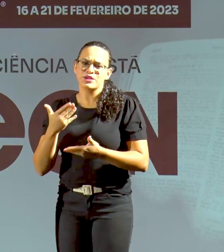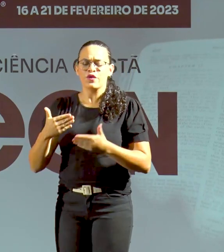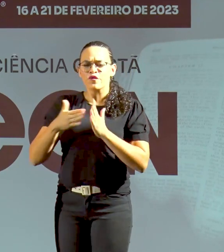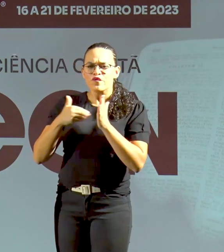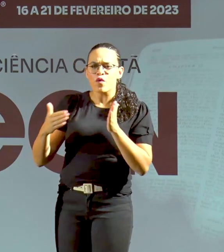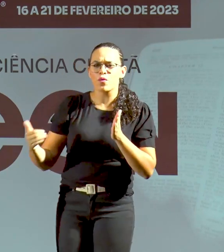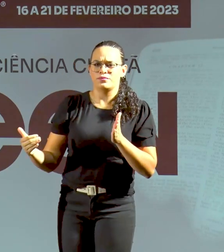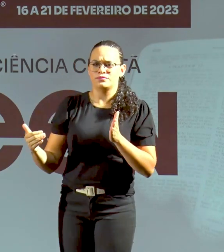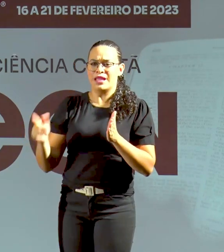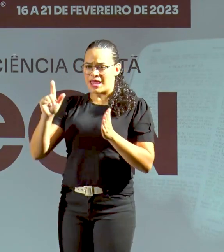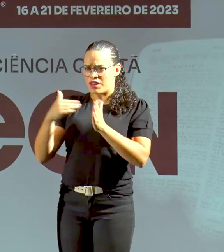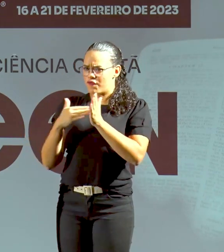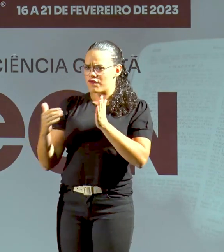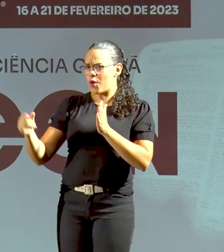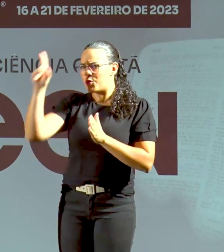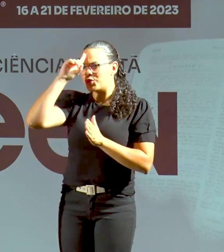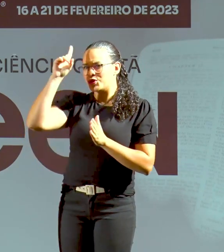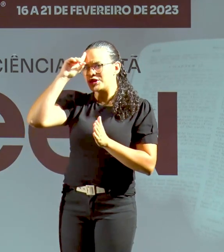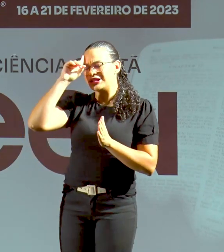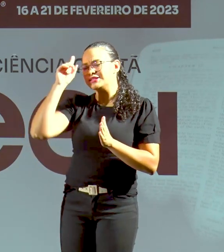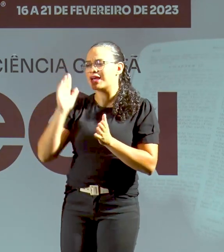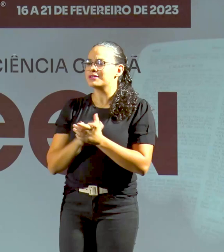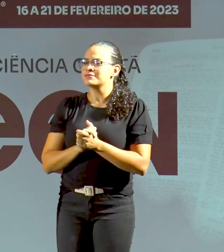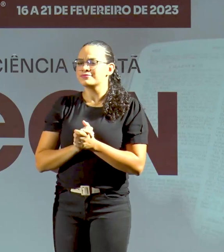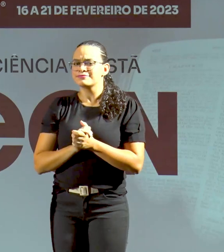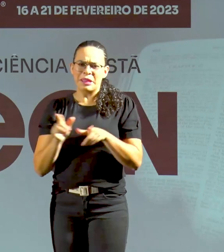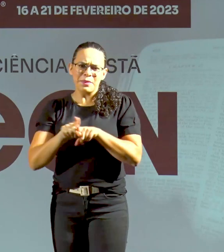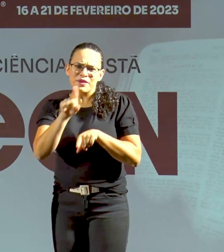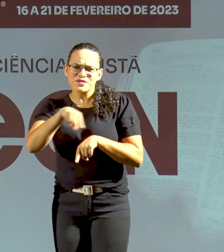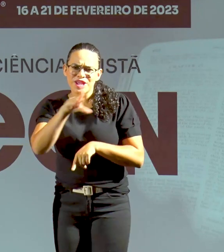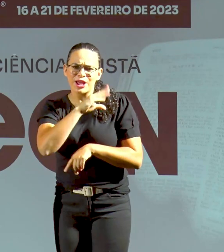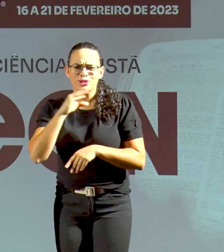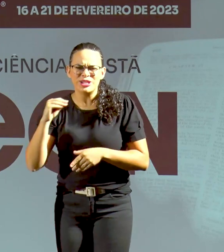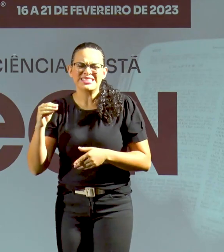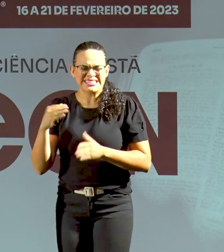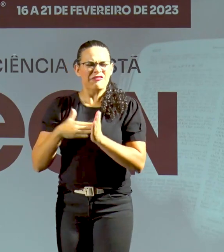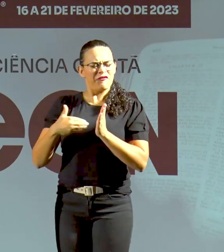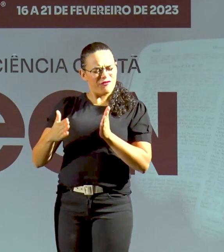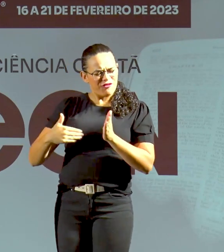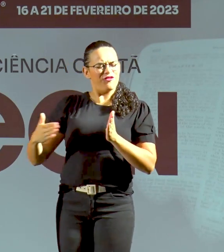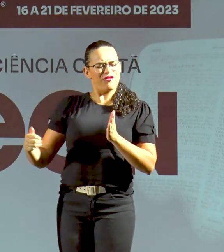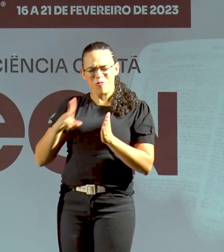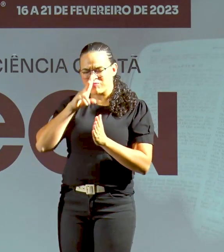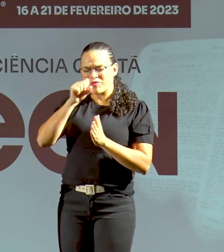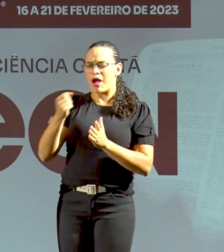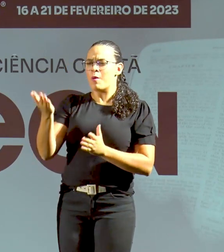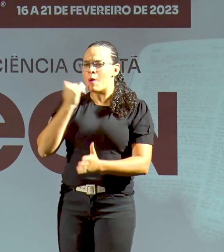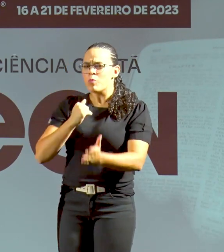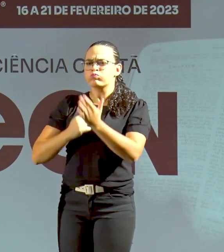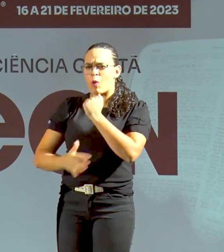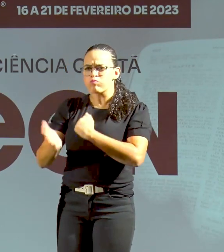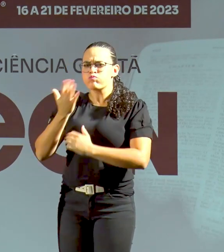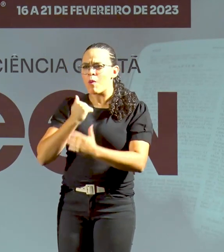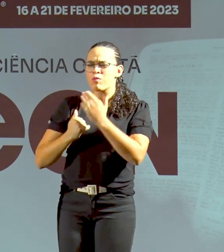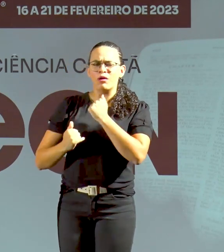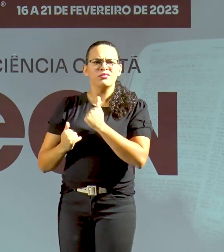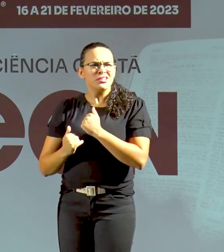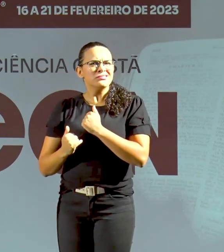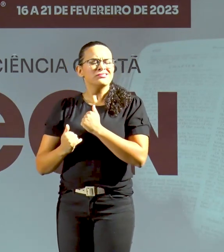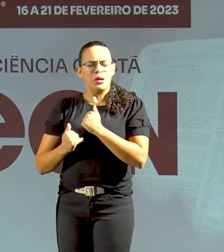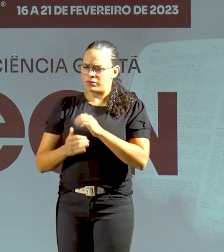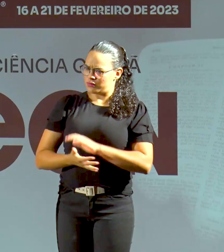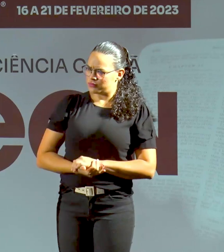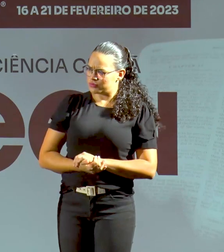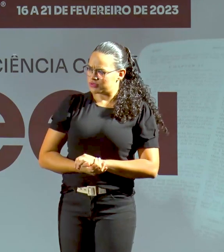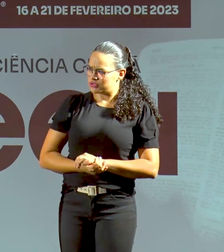não tô dizendo Aquela fome que a gente tem todo dia né Ainda mais você adolescente tem fome né a gente come parece que eu comi alguém